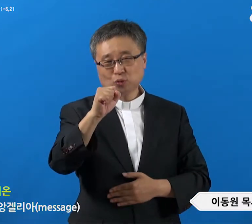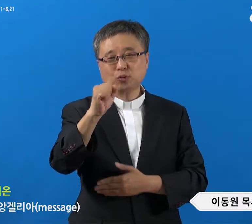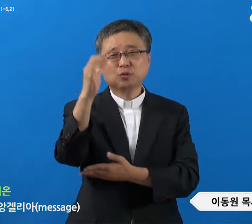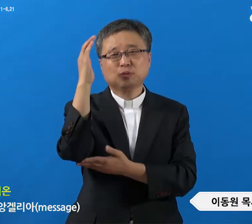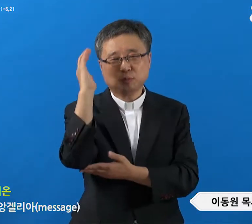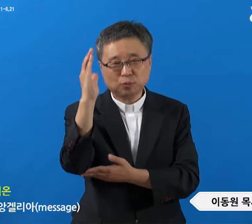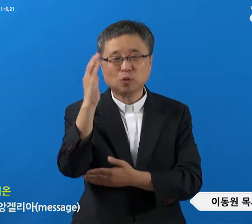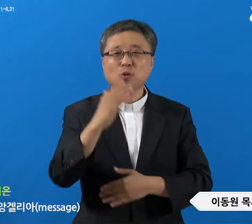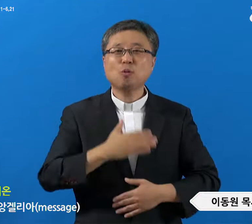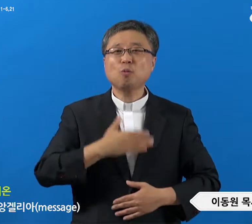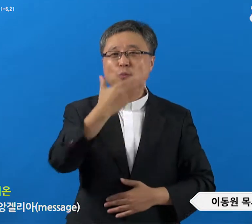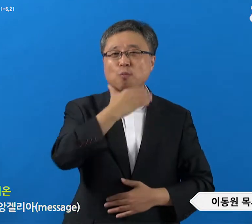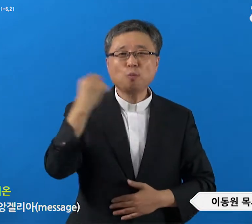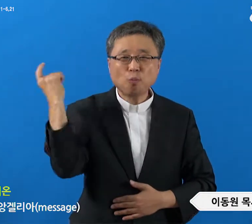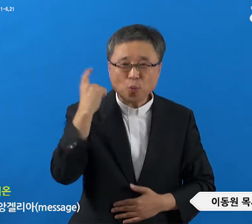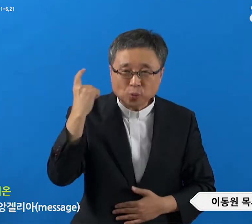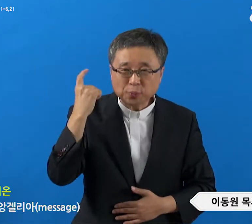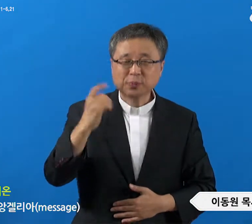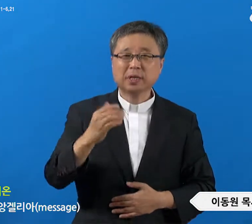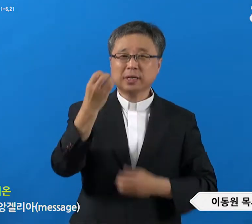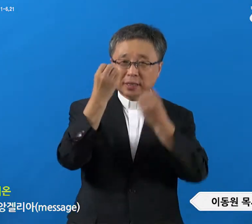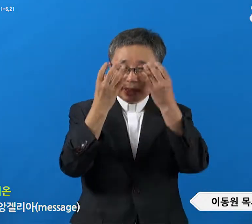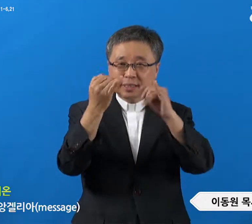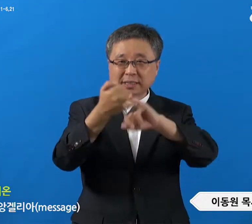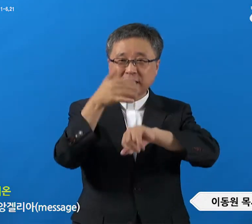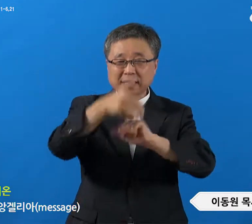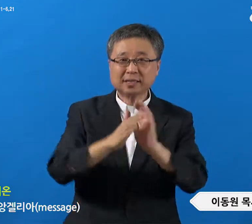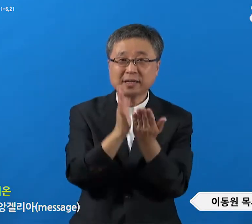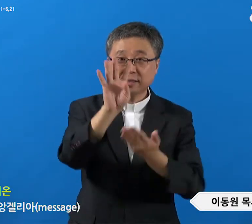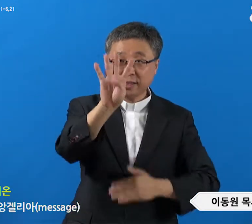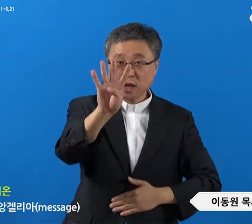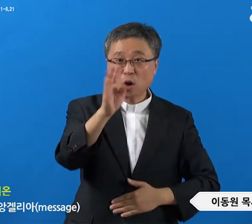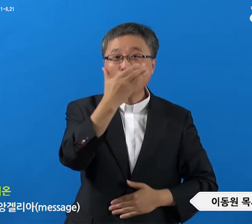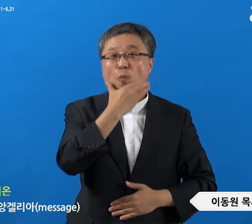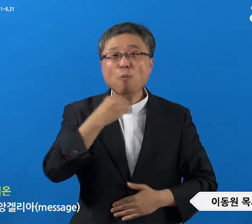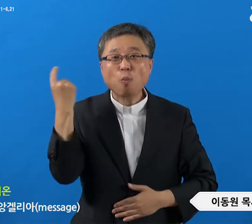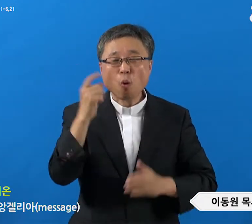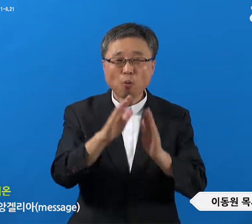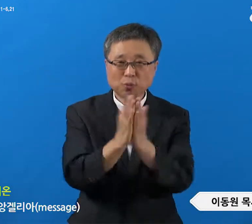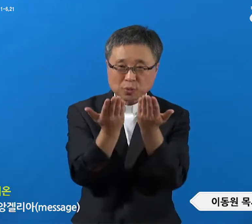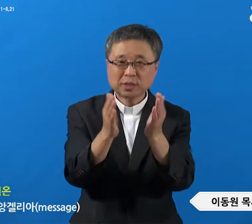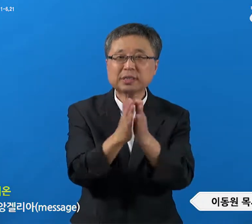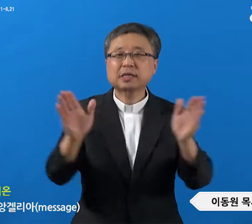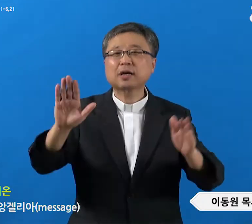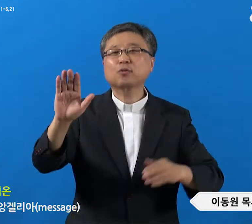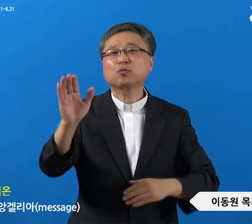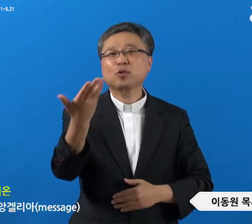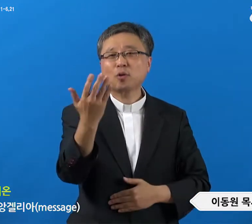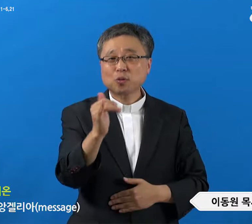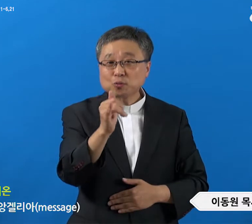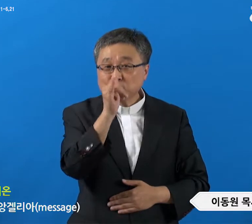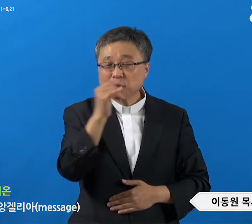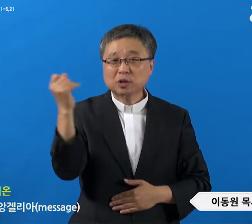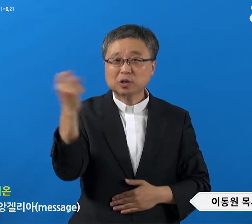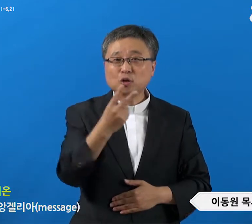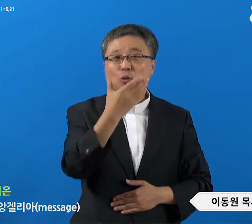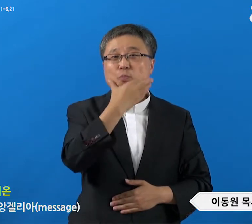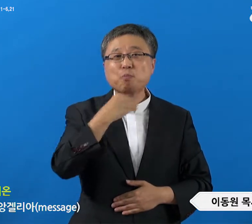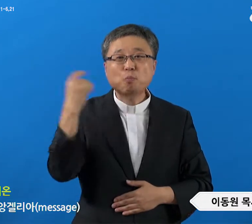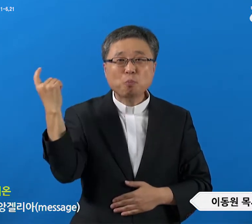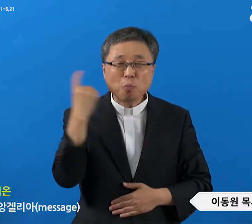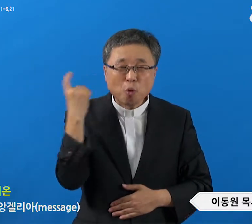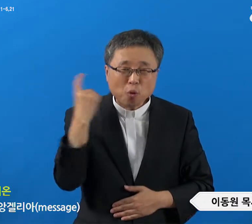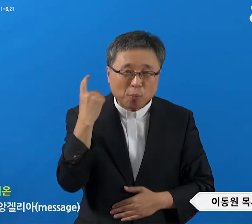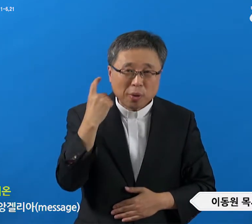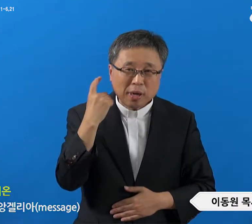news. 복음입니다. 신약 성경은 4개의 복음서로 시작되고 있습니다. 그리고 이 복음의 핵심,